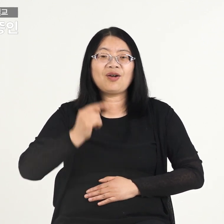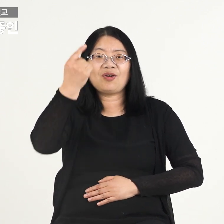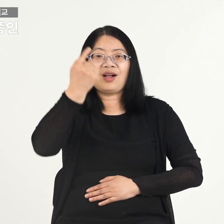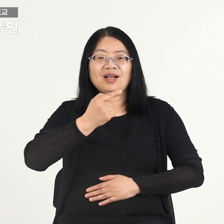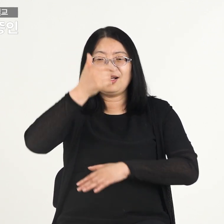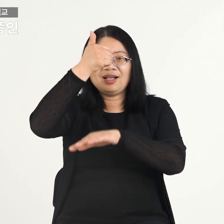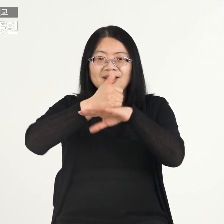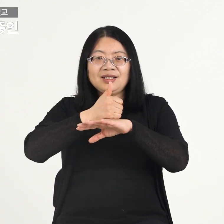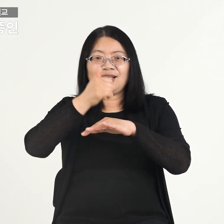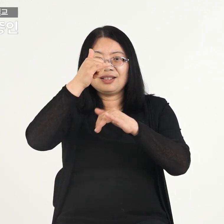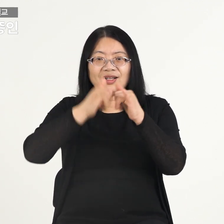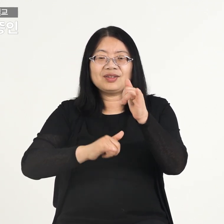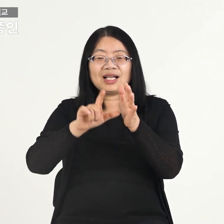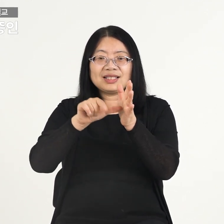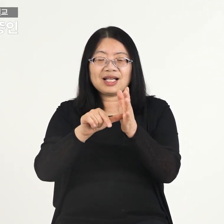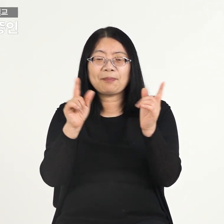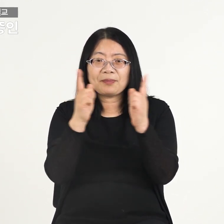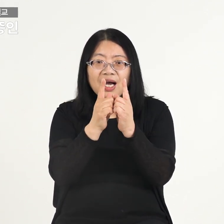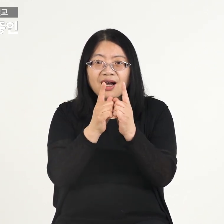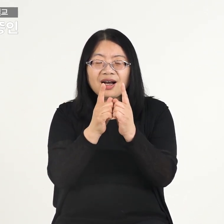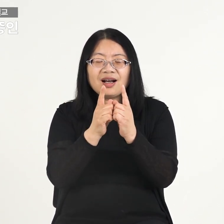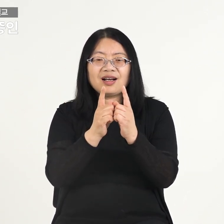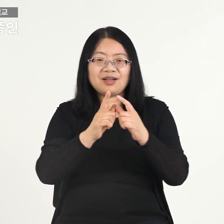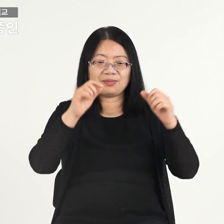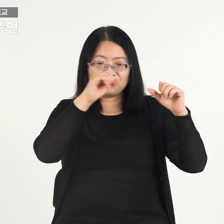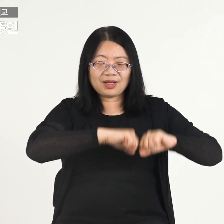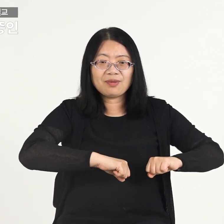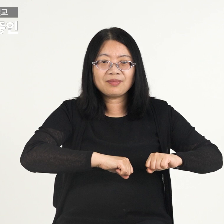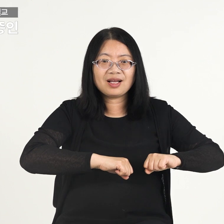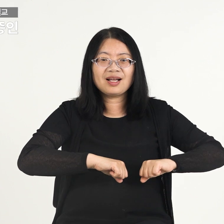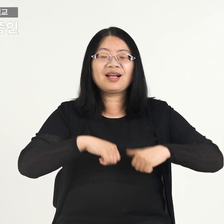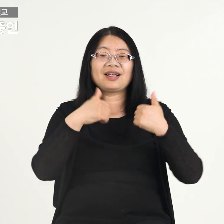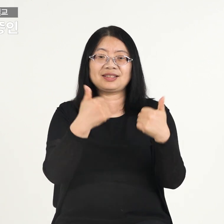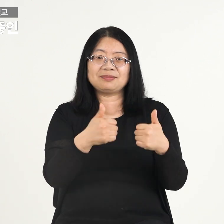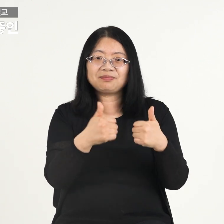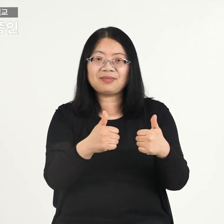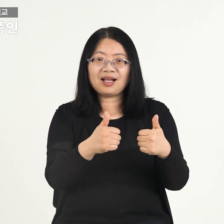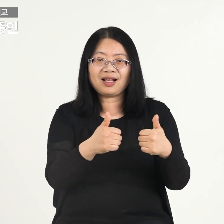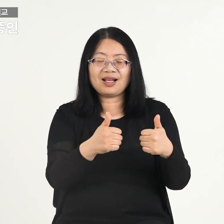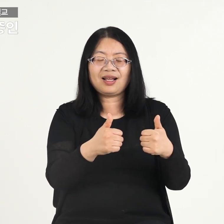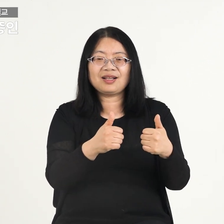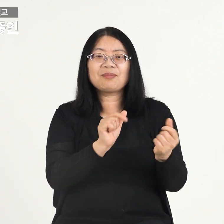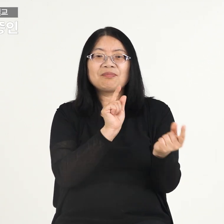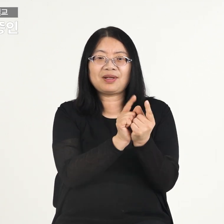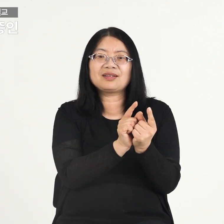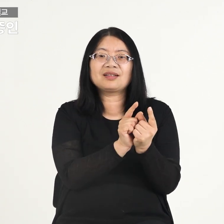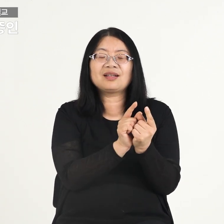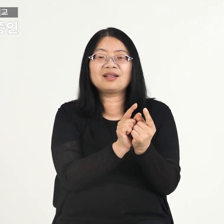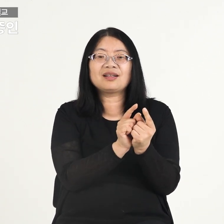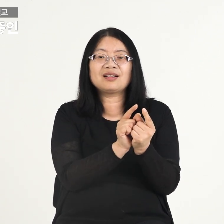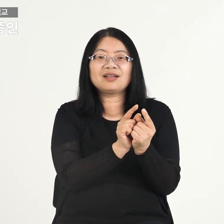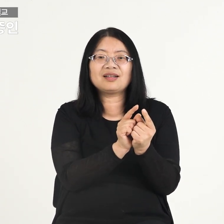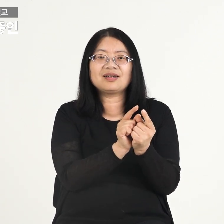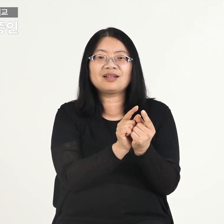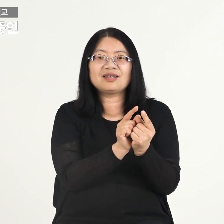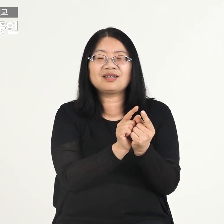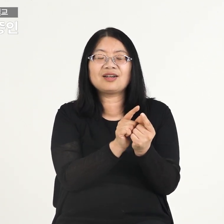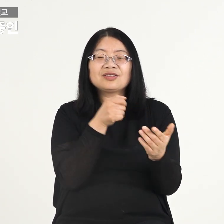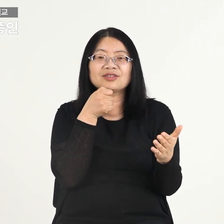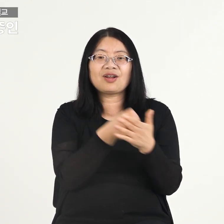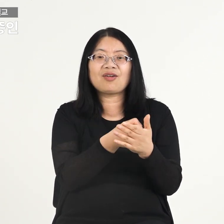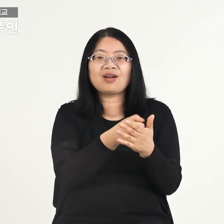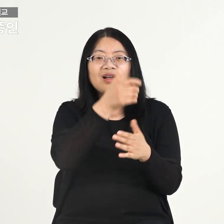최종적인 역사의 시간 속에는 멸망과 심판 안에 놓여질 어떤